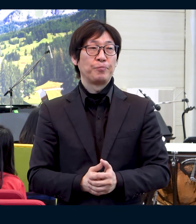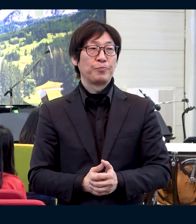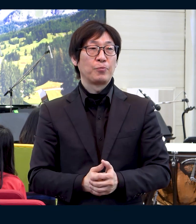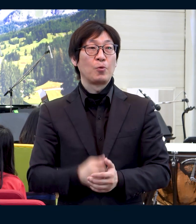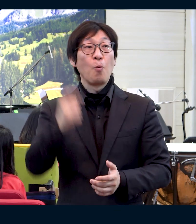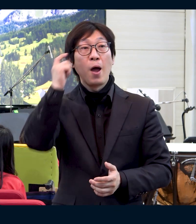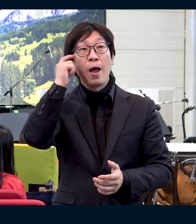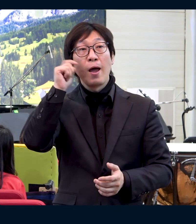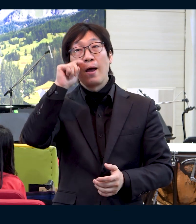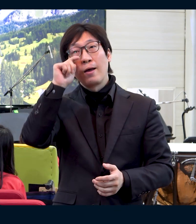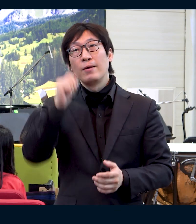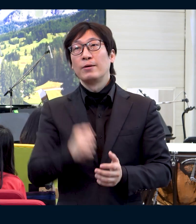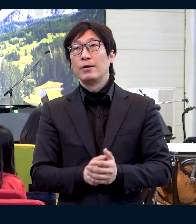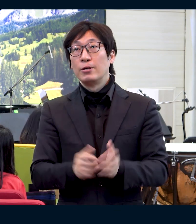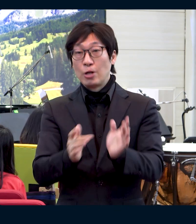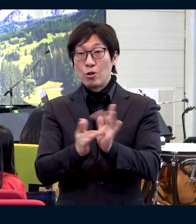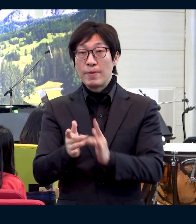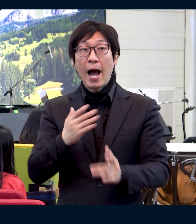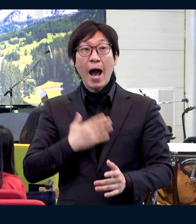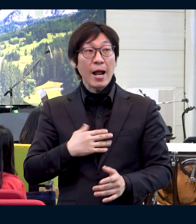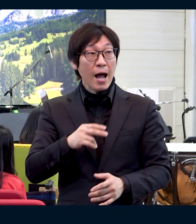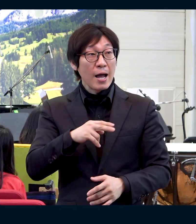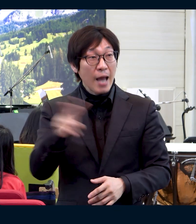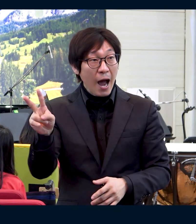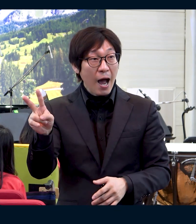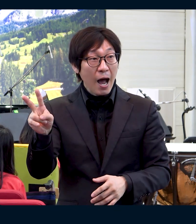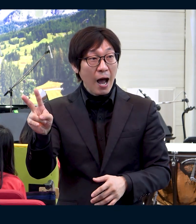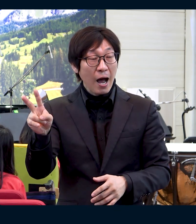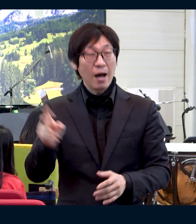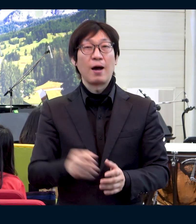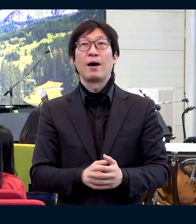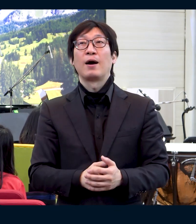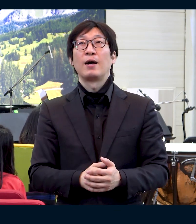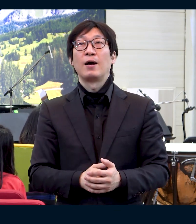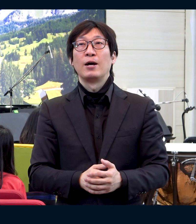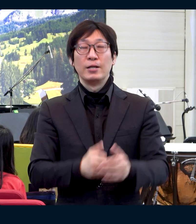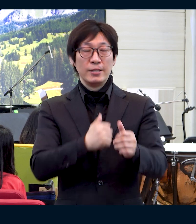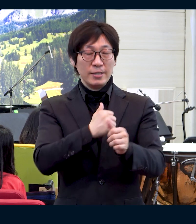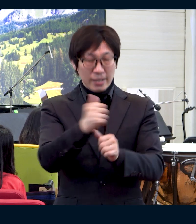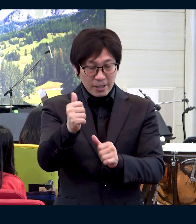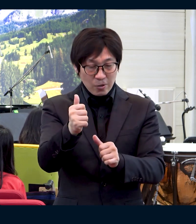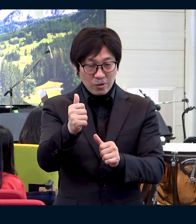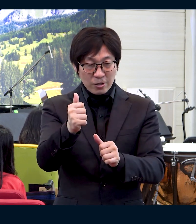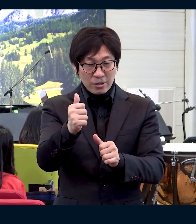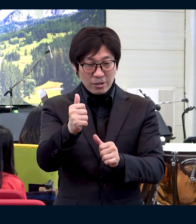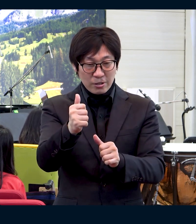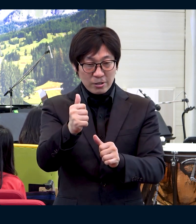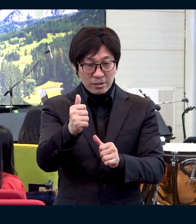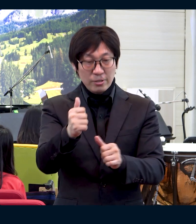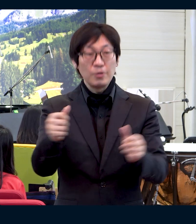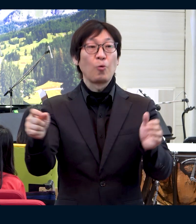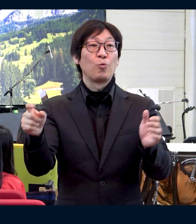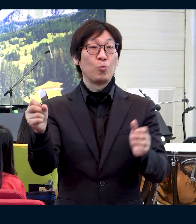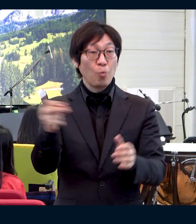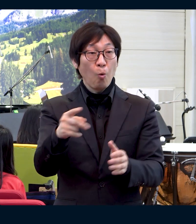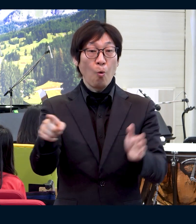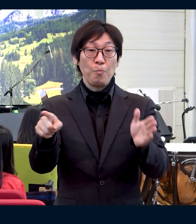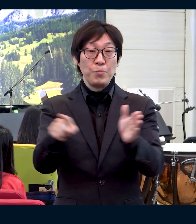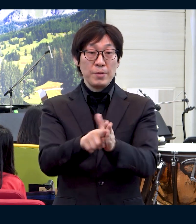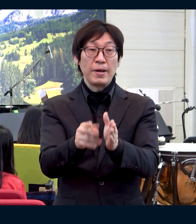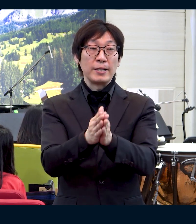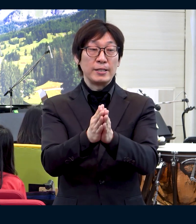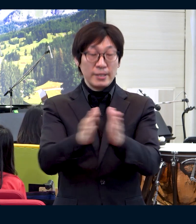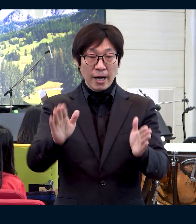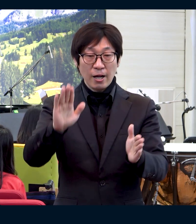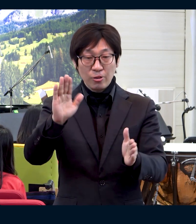왜냐하면요, 그렇게 예수님을 아는 것이야말로, 하나님을 아는 것이야말로 이기고 승리하는 신앙의 시작이기